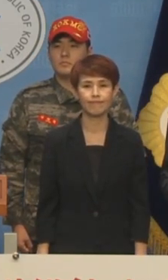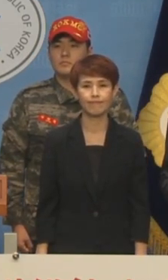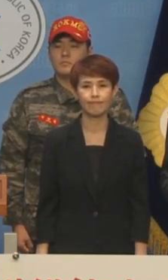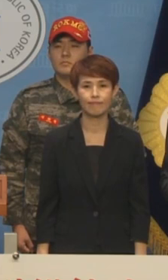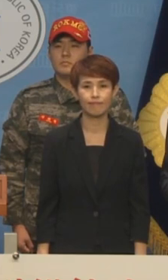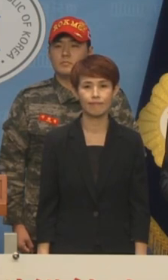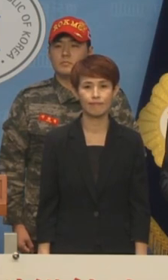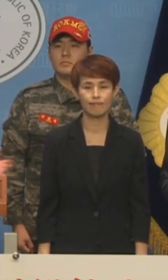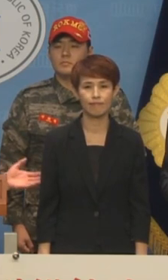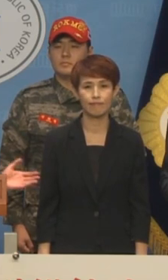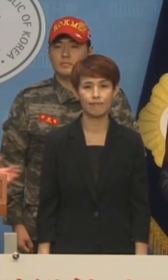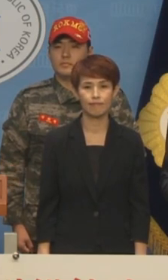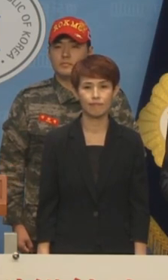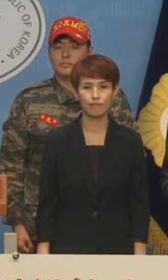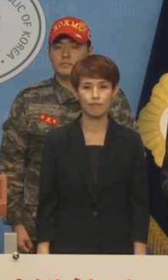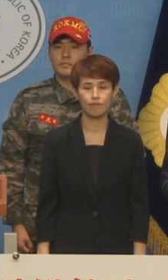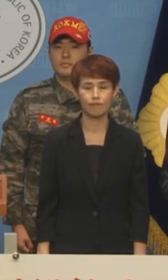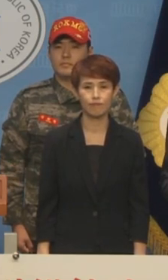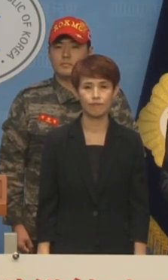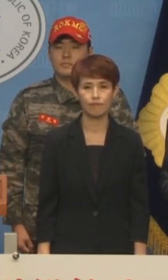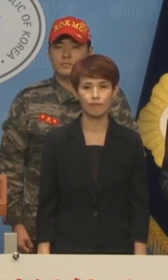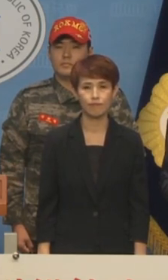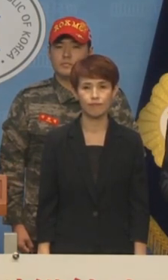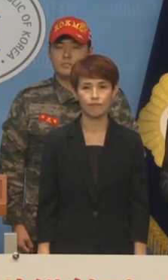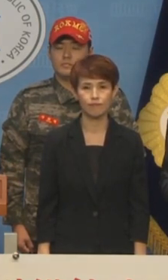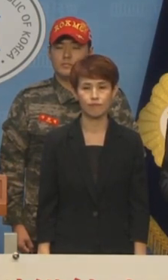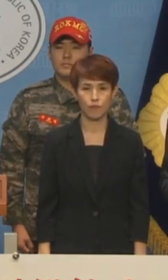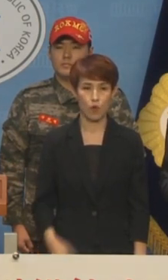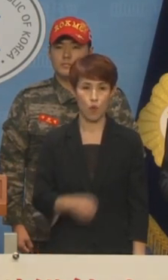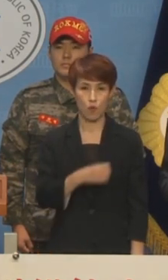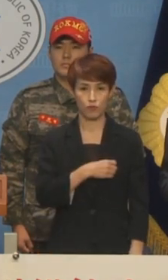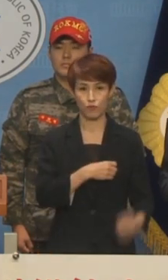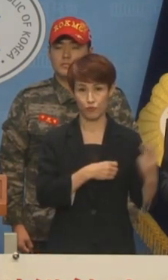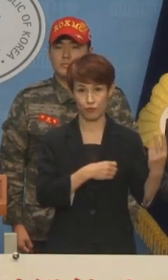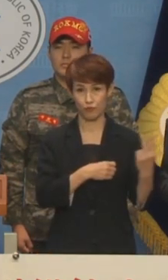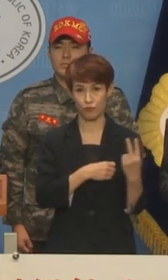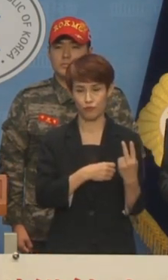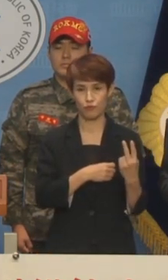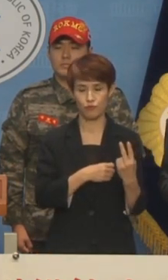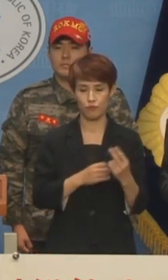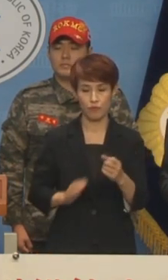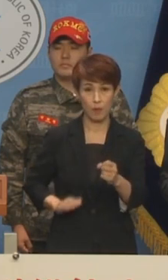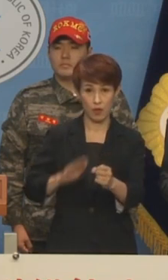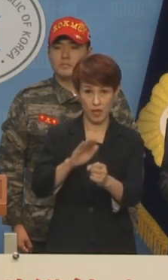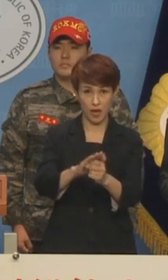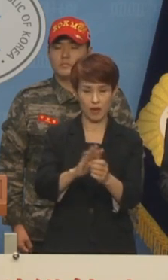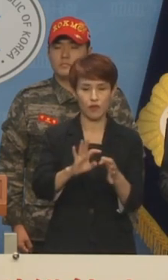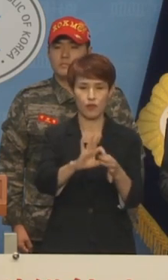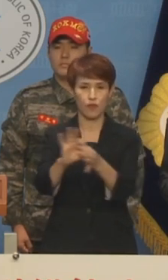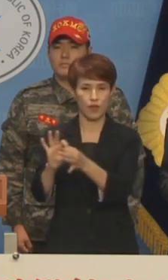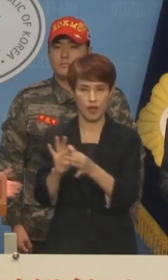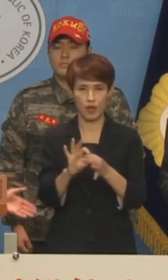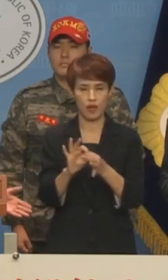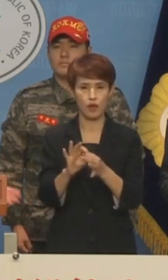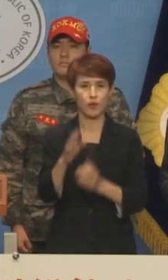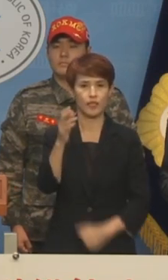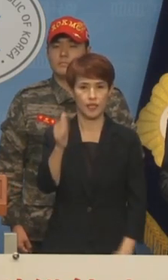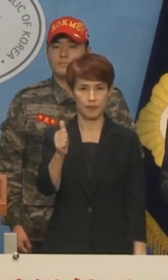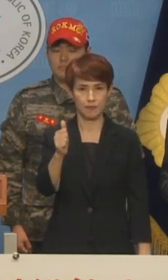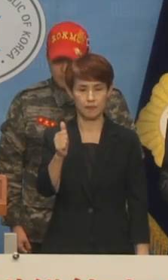저는 소개 드렸고요. 또 함께 해주시는 저희 사생 회원 두 분 오셨고 해병대 예비역 연대 정원철